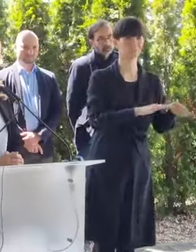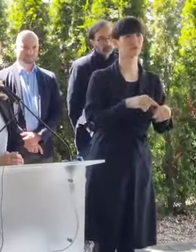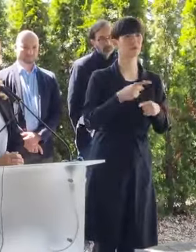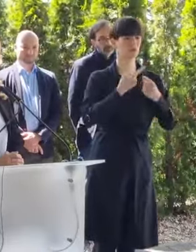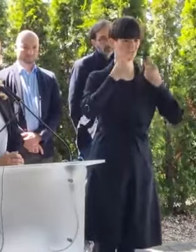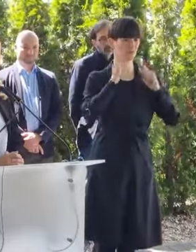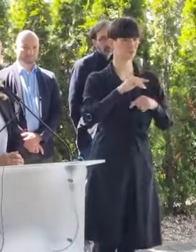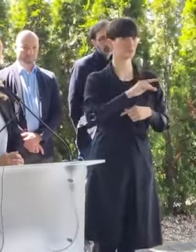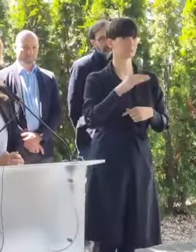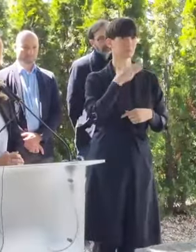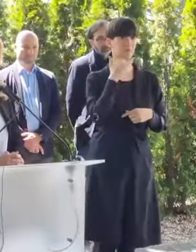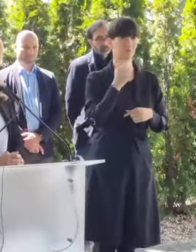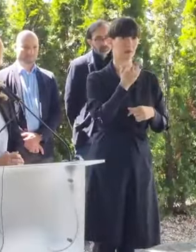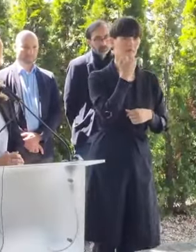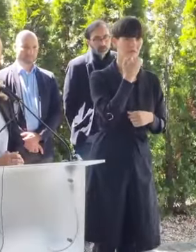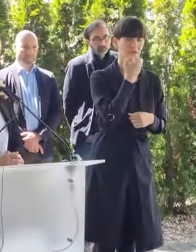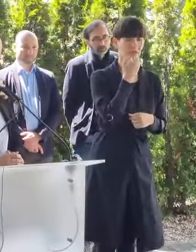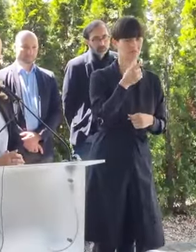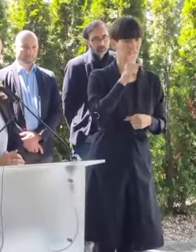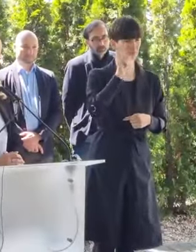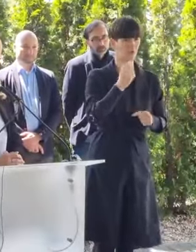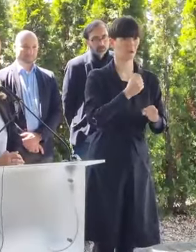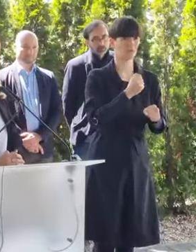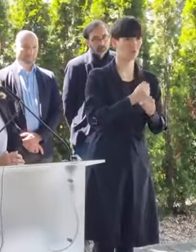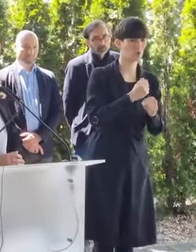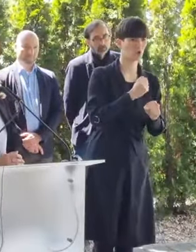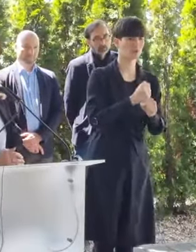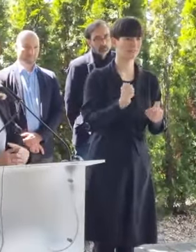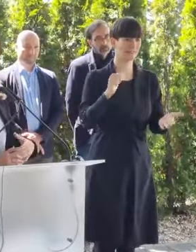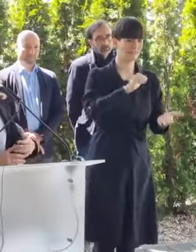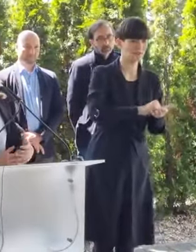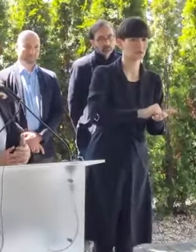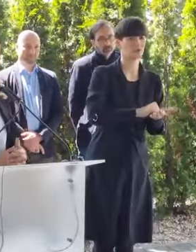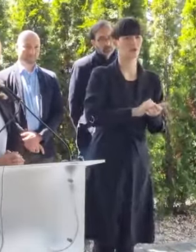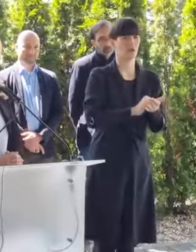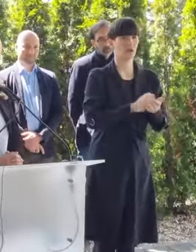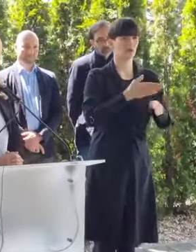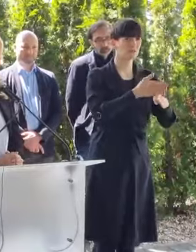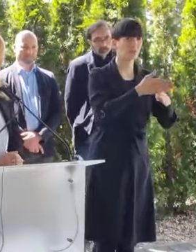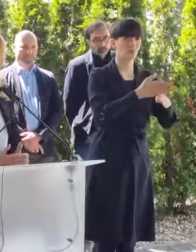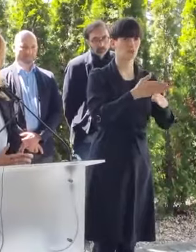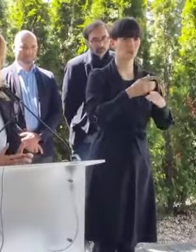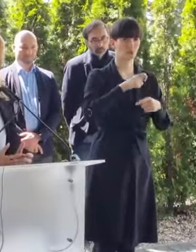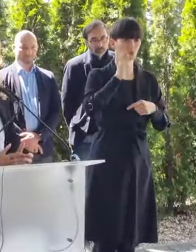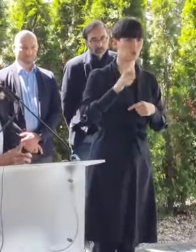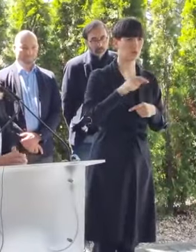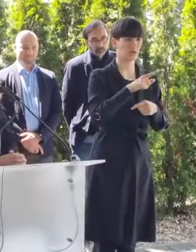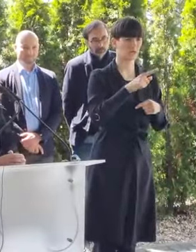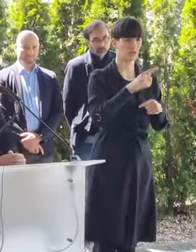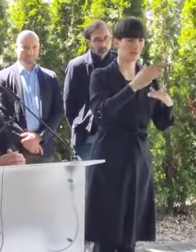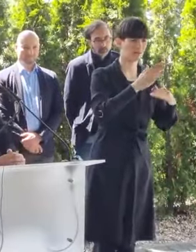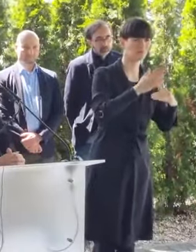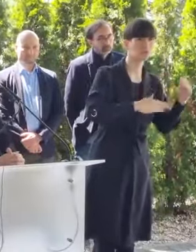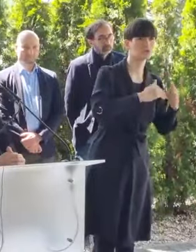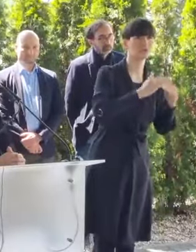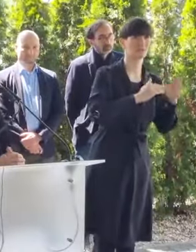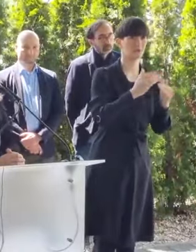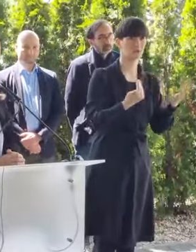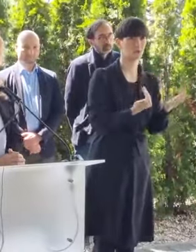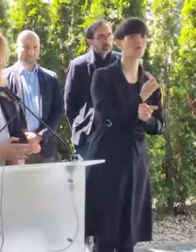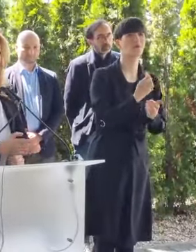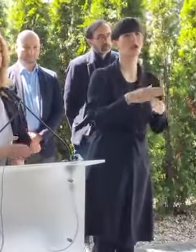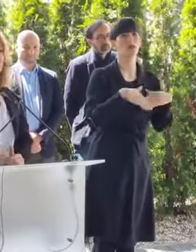ktoré sú schopné a majú záujem investovať na Ukrajine, majú záujem alebo majú spôsobilosť